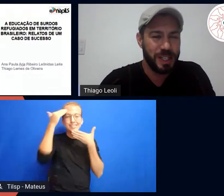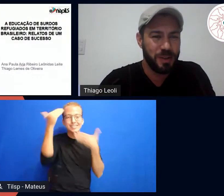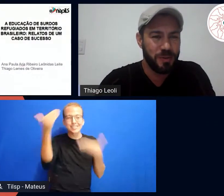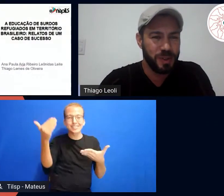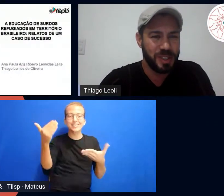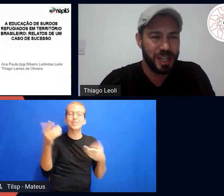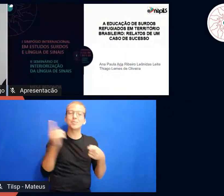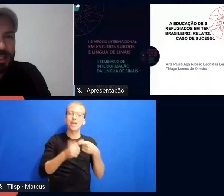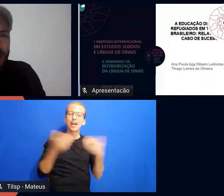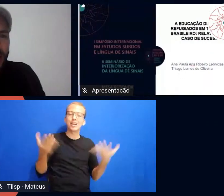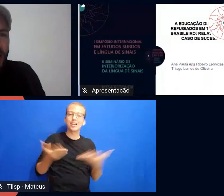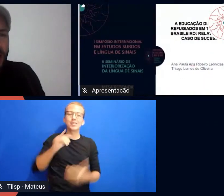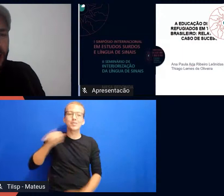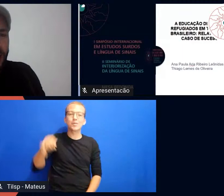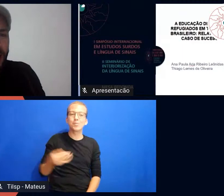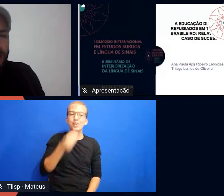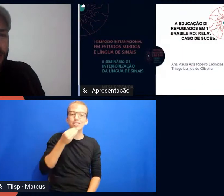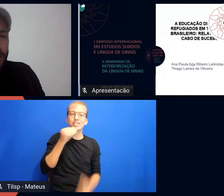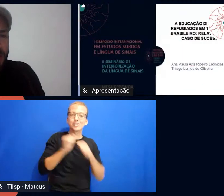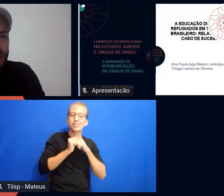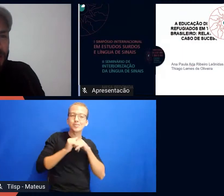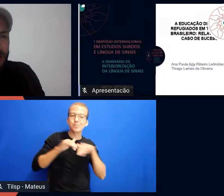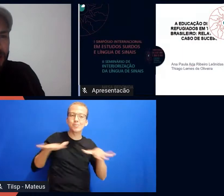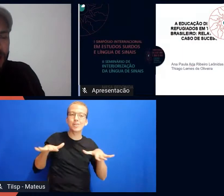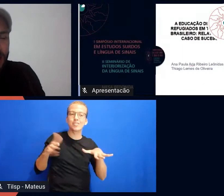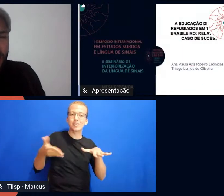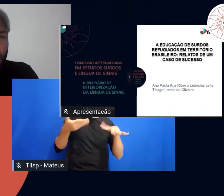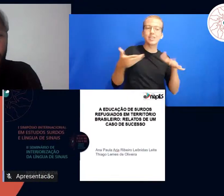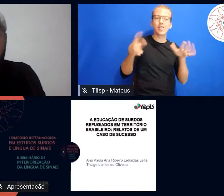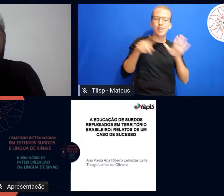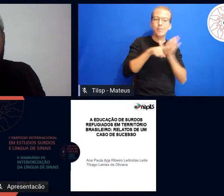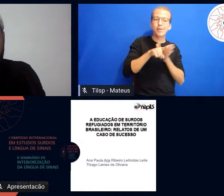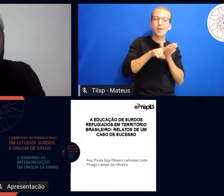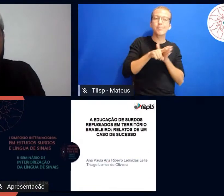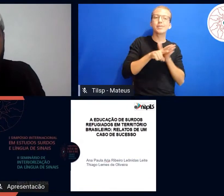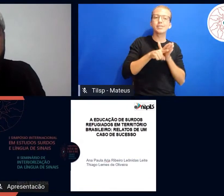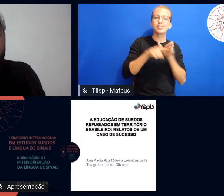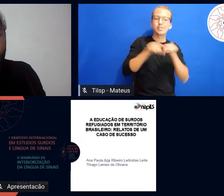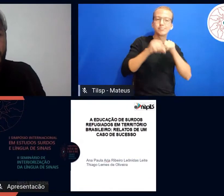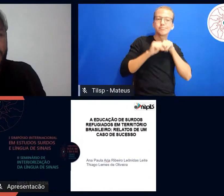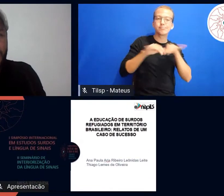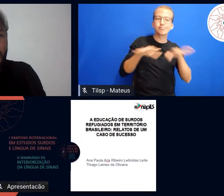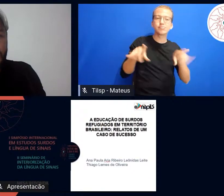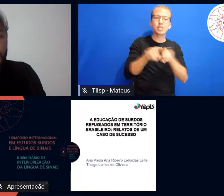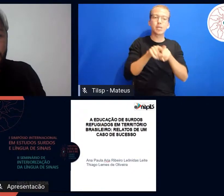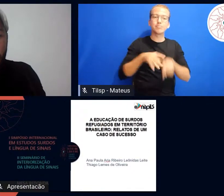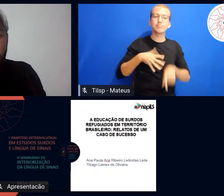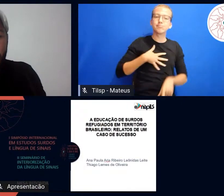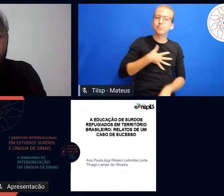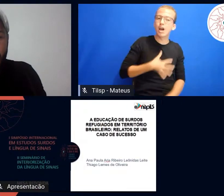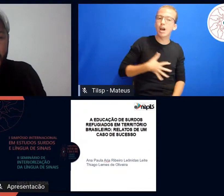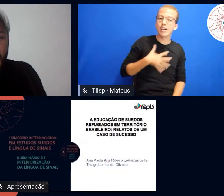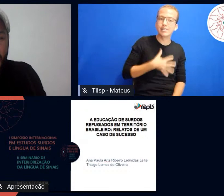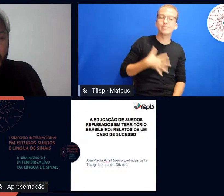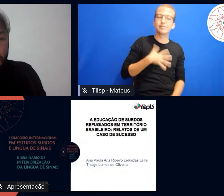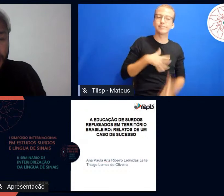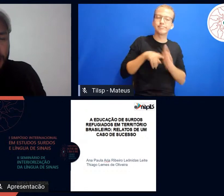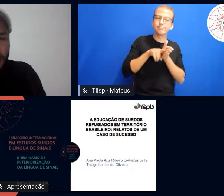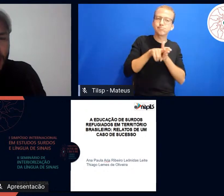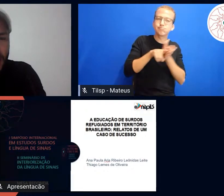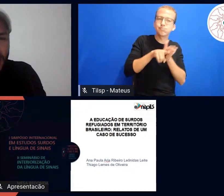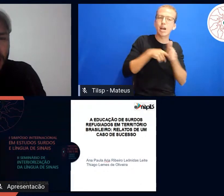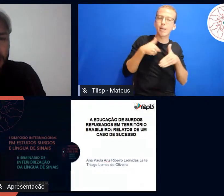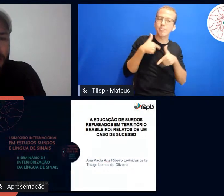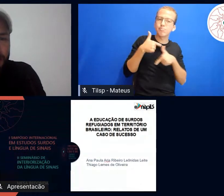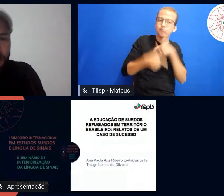um pouquinho aqui com vocês eh essa pesquisa e quão gratificante tem sido realizá-la, né? Eh,